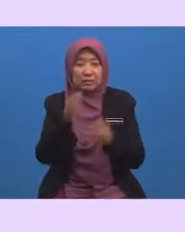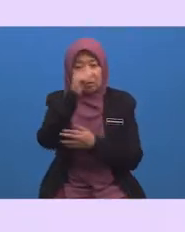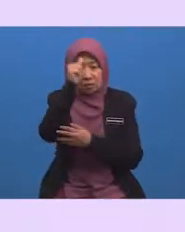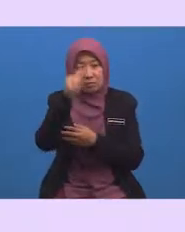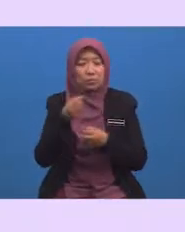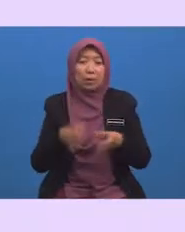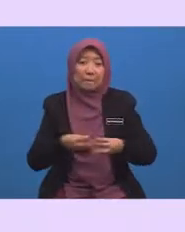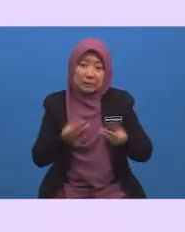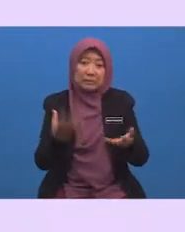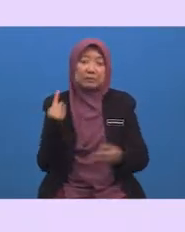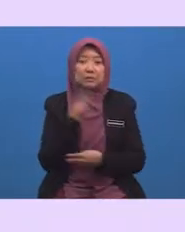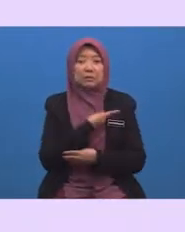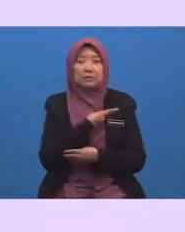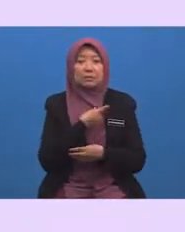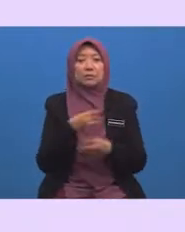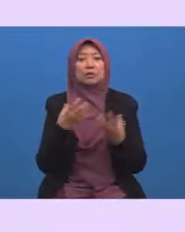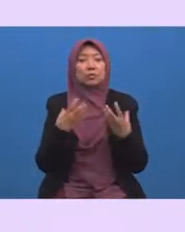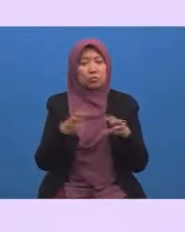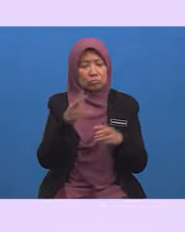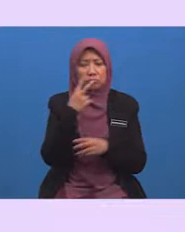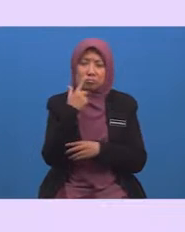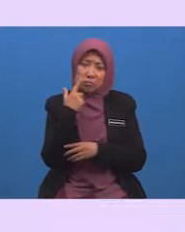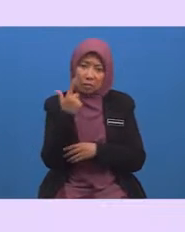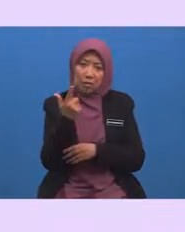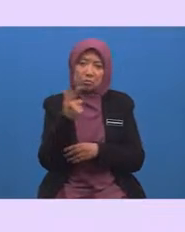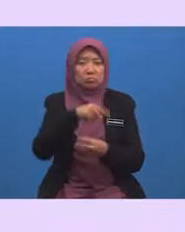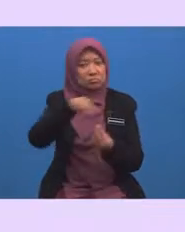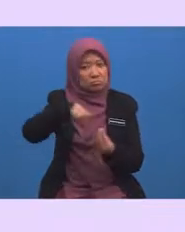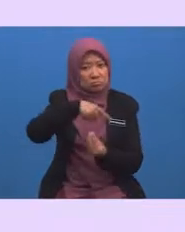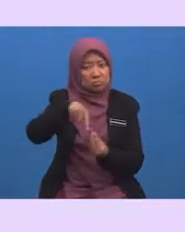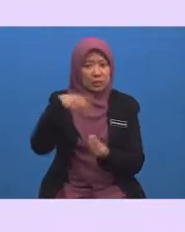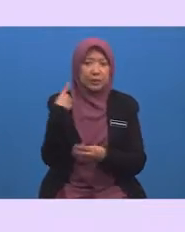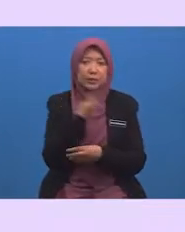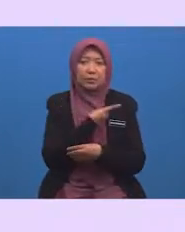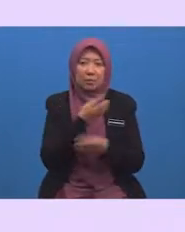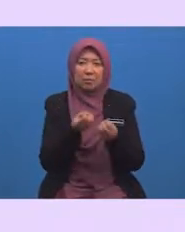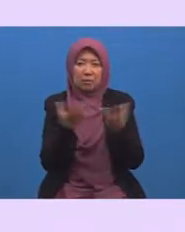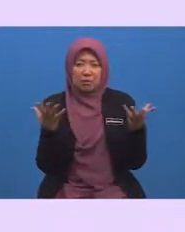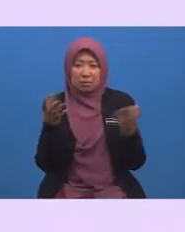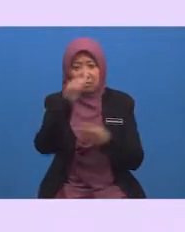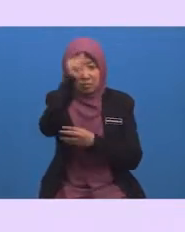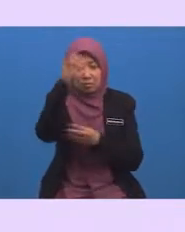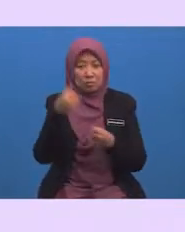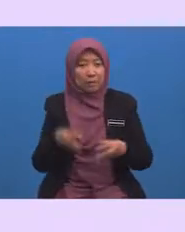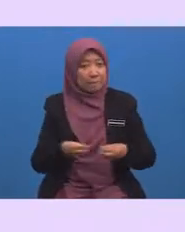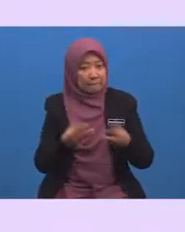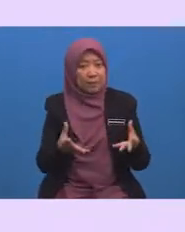berikan kepada kita? Cuba lihat sekeliling kita. Banyak kan pemberian